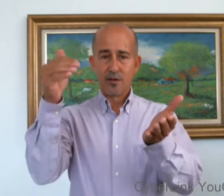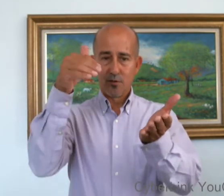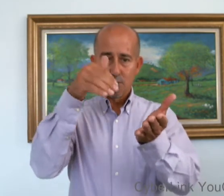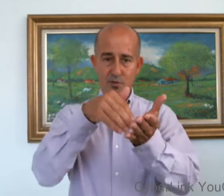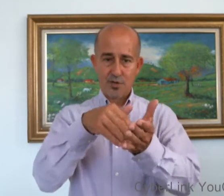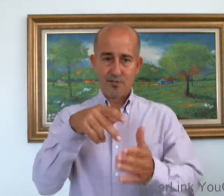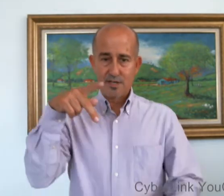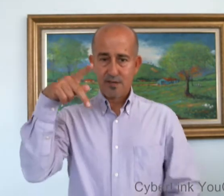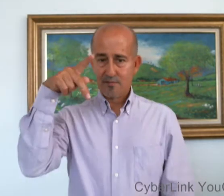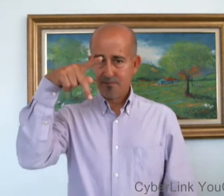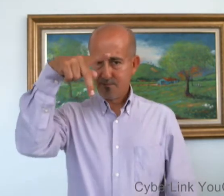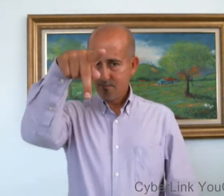otra vez